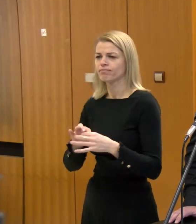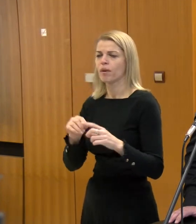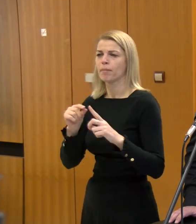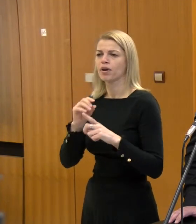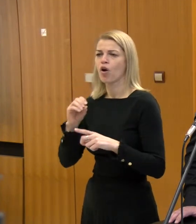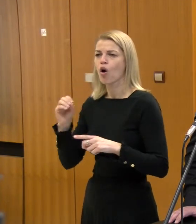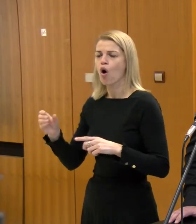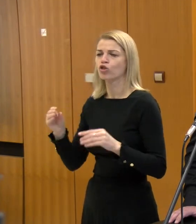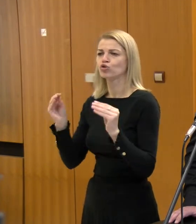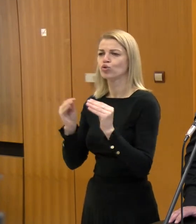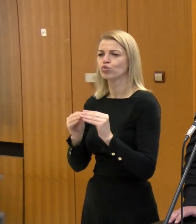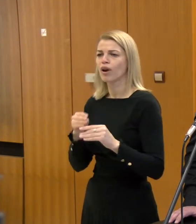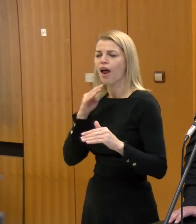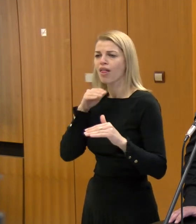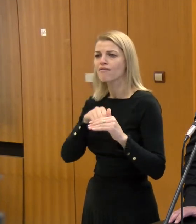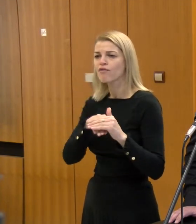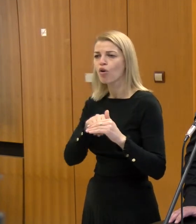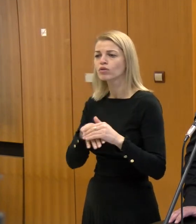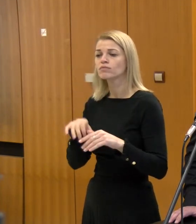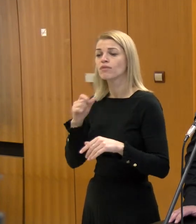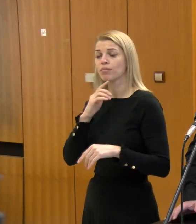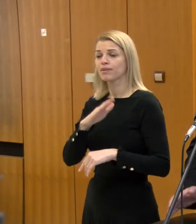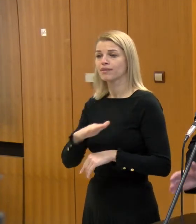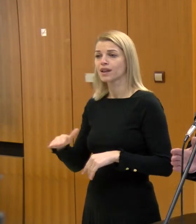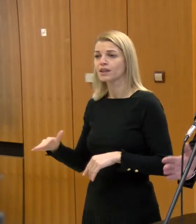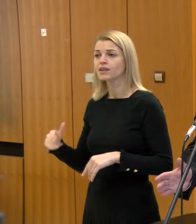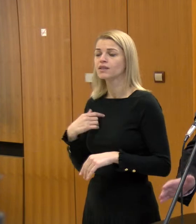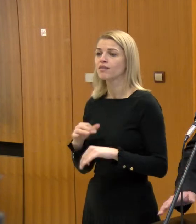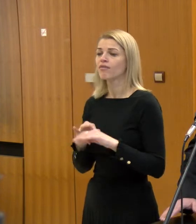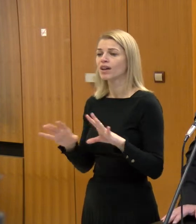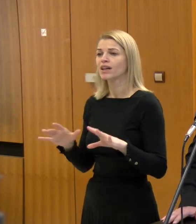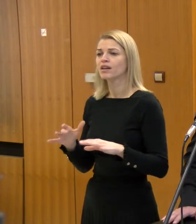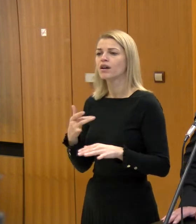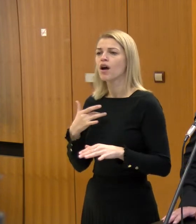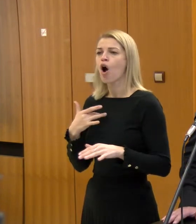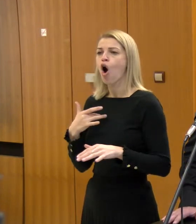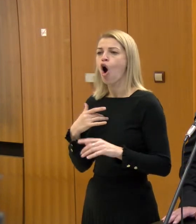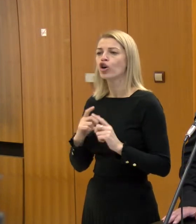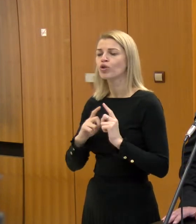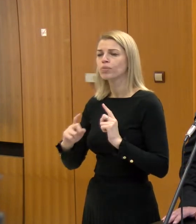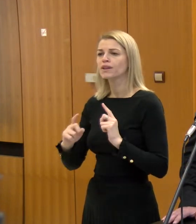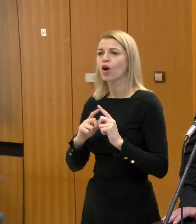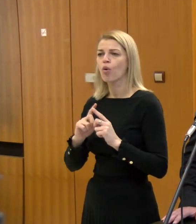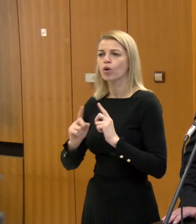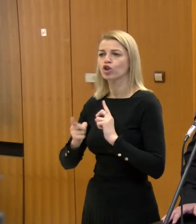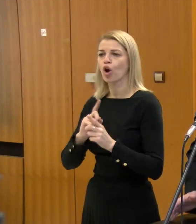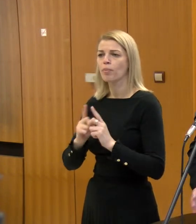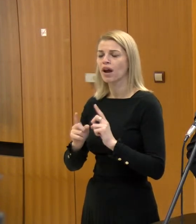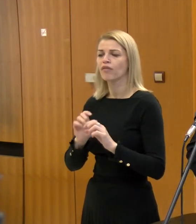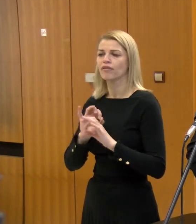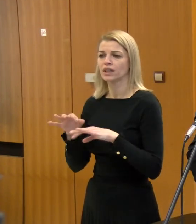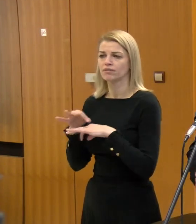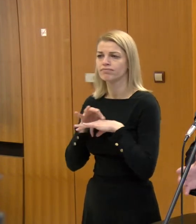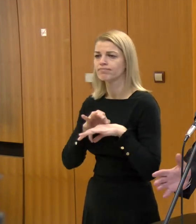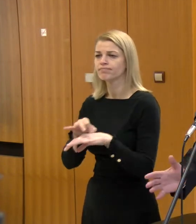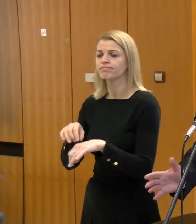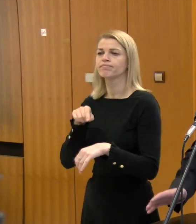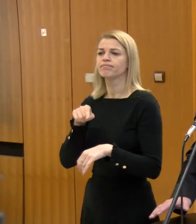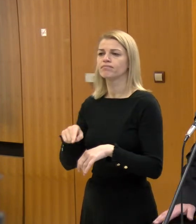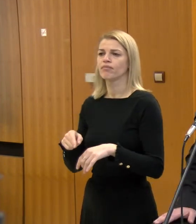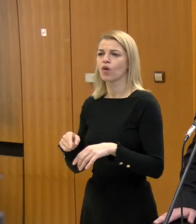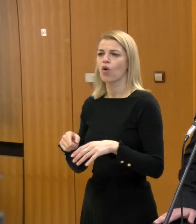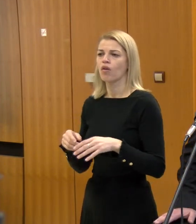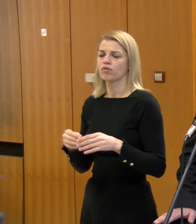na štrukturálne fondy, aby sme deti vedeli aj osobitnou dopravou dopravovať do čo možno